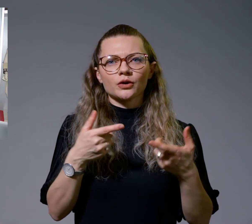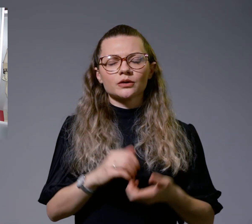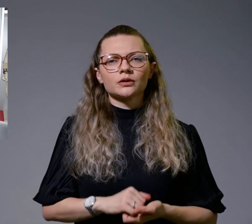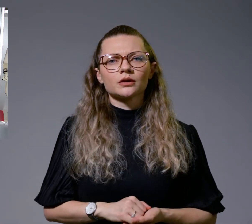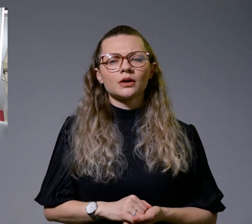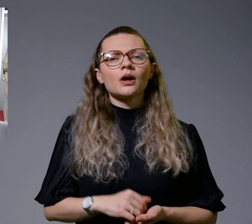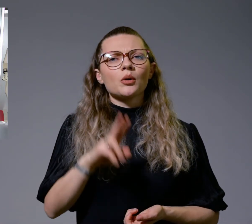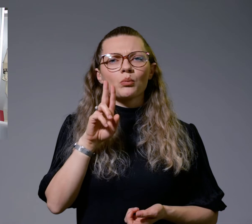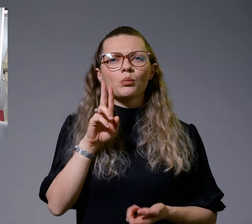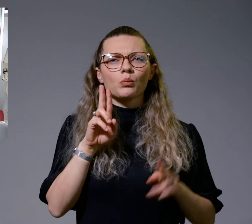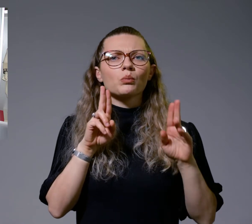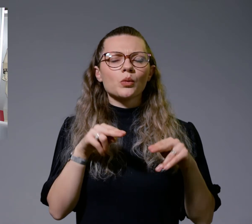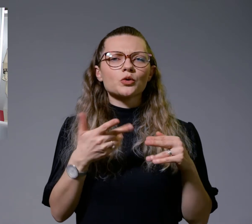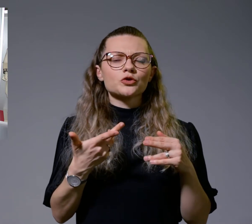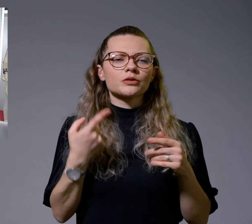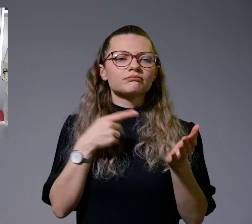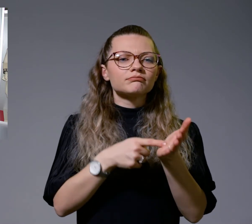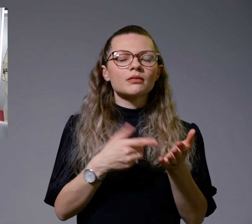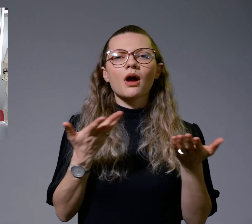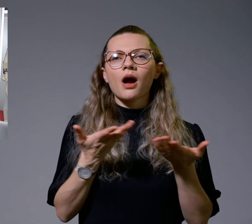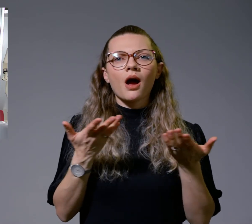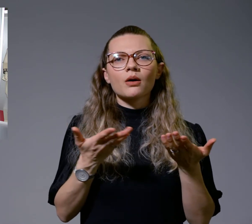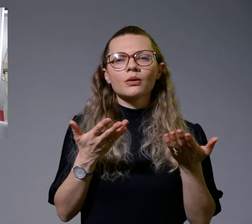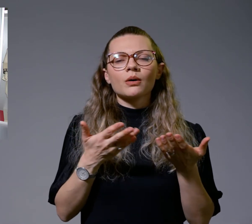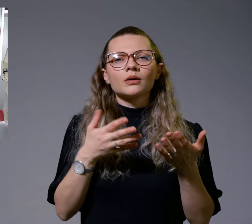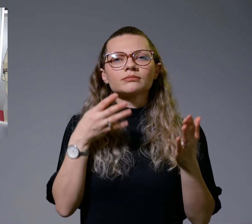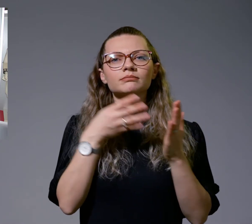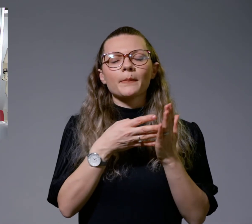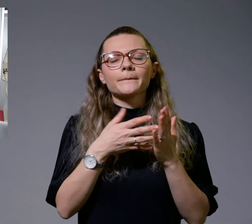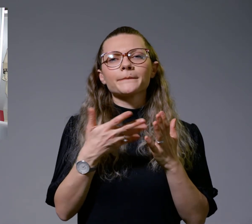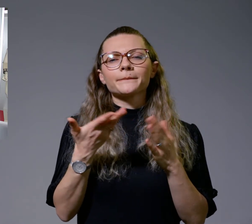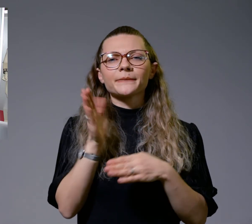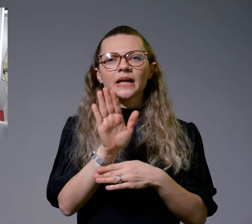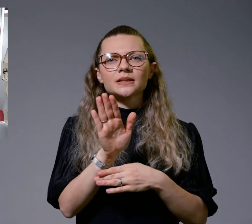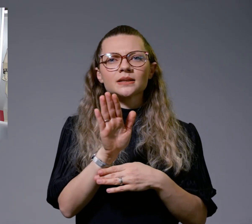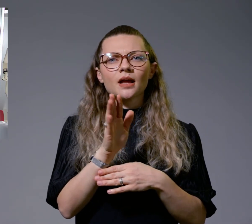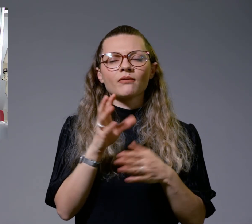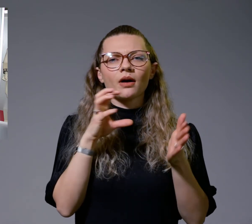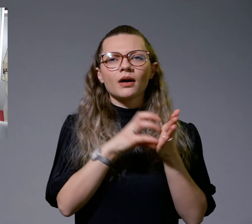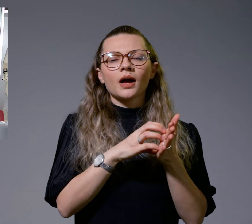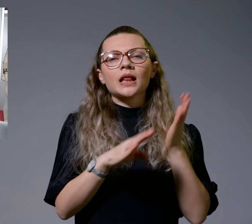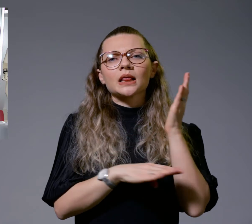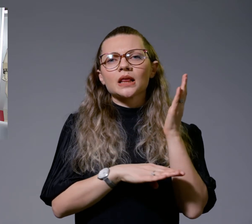може да се толкува како стилизирана представа на мотивот на дрво на